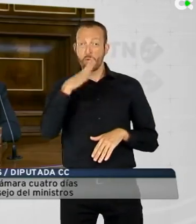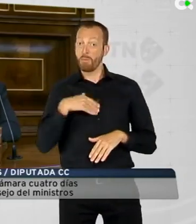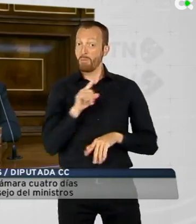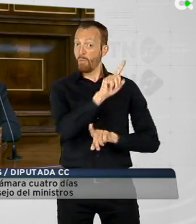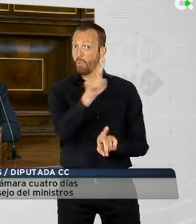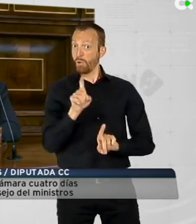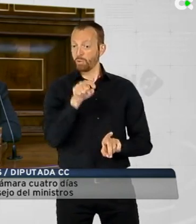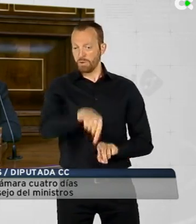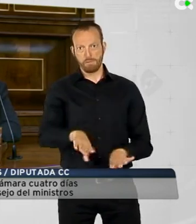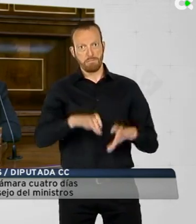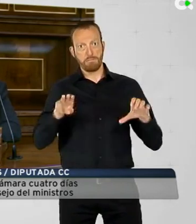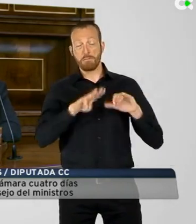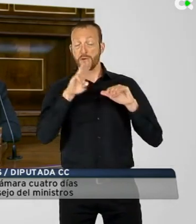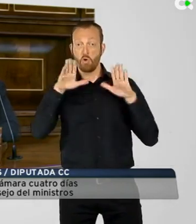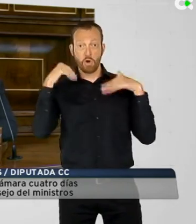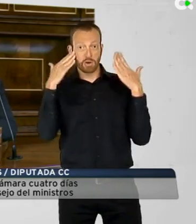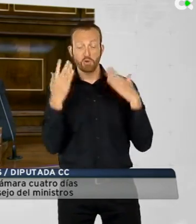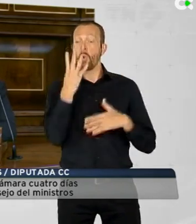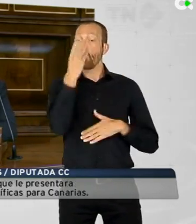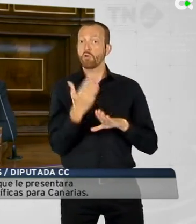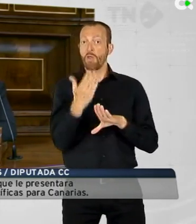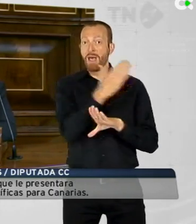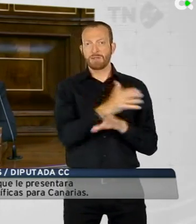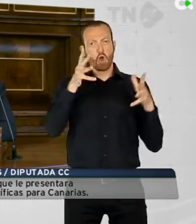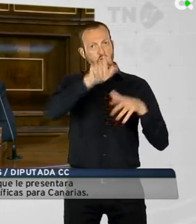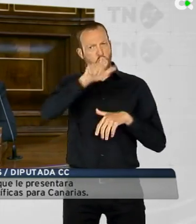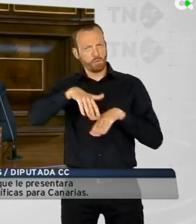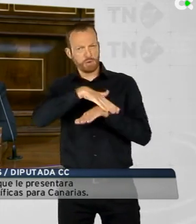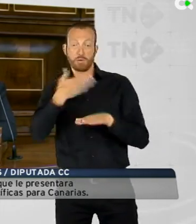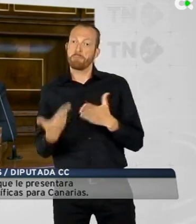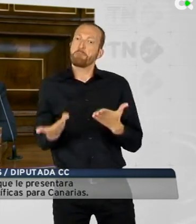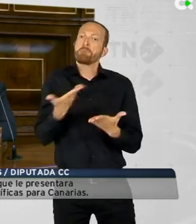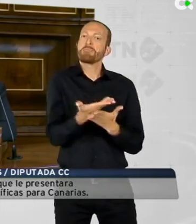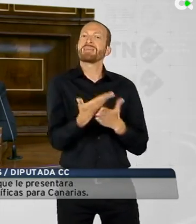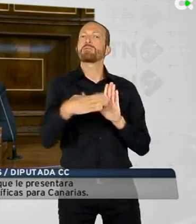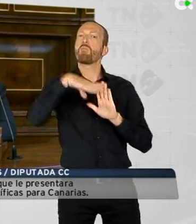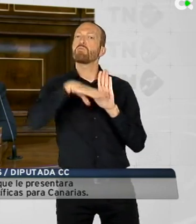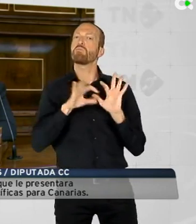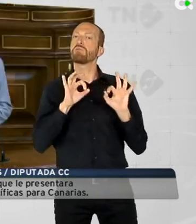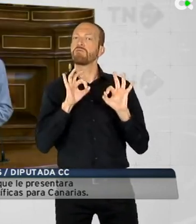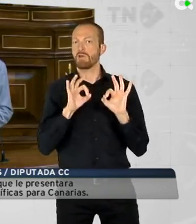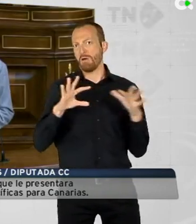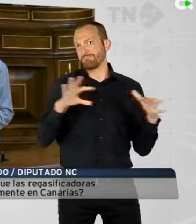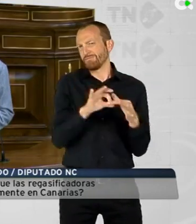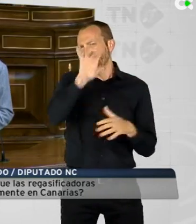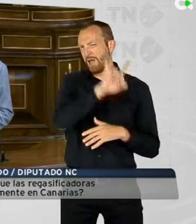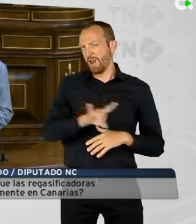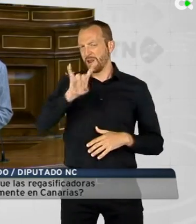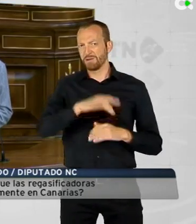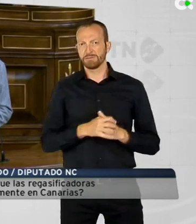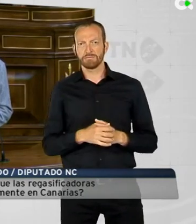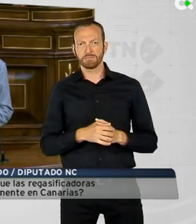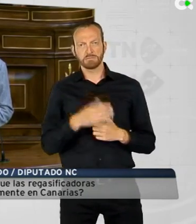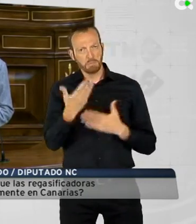esta Cámara cuatro días antes del Consejo de Ministros, que me pidió que le presentara propuestas específicas para Canarias. ¿Quién ha pedido